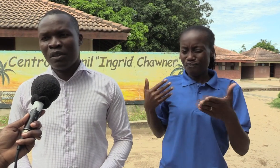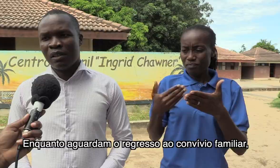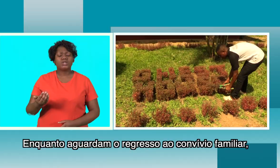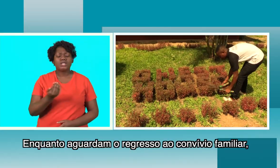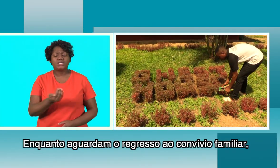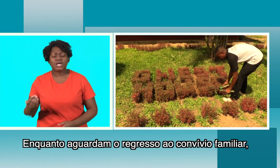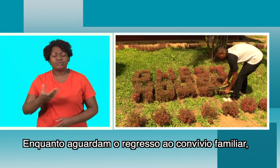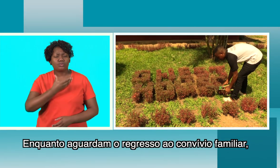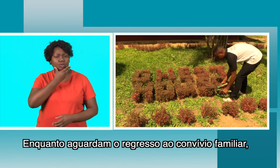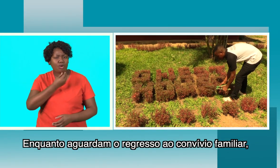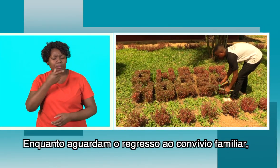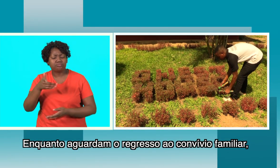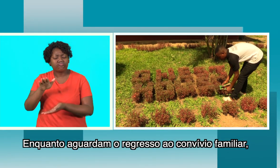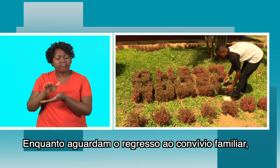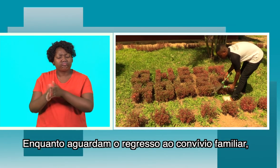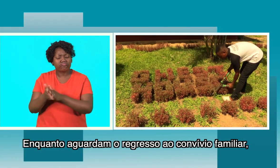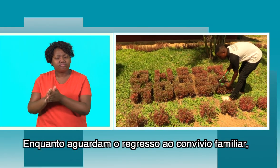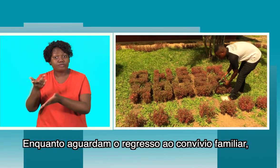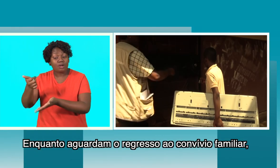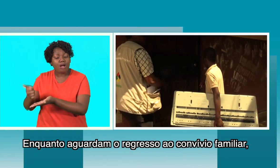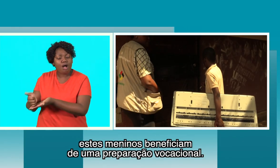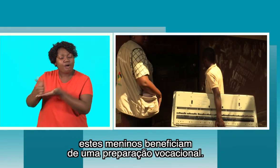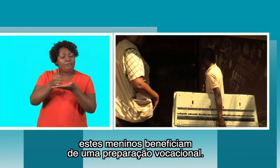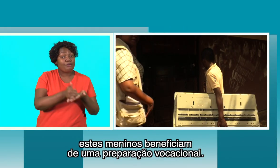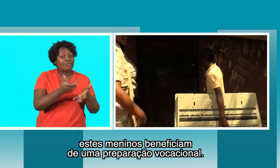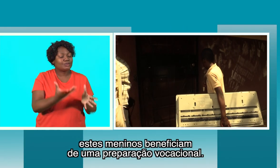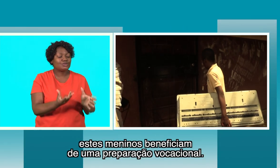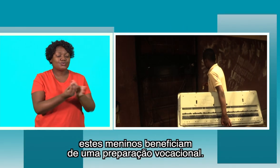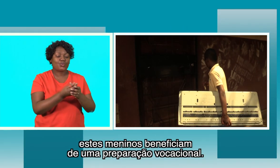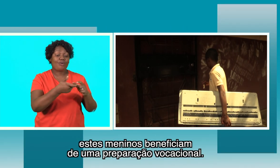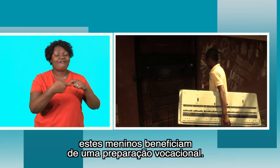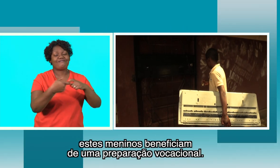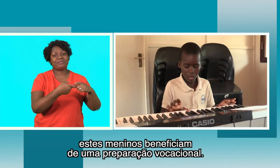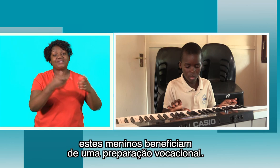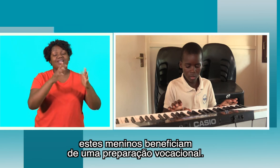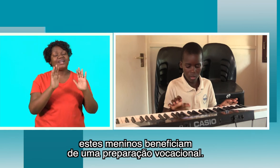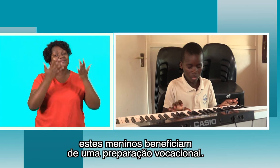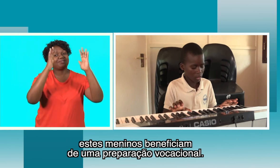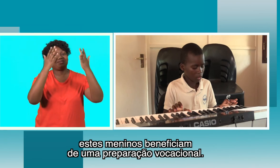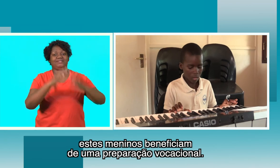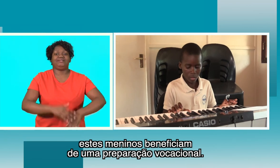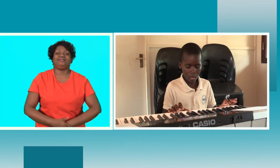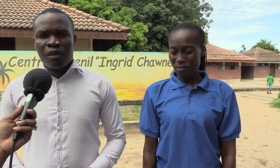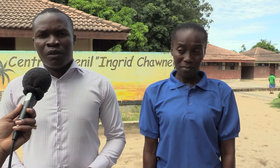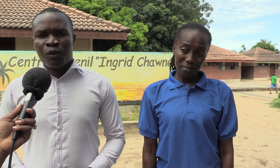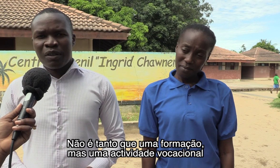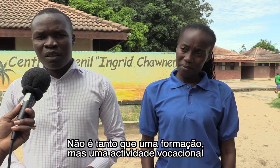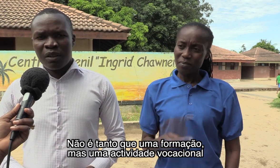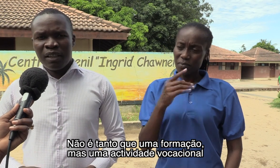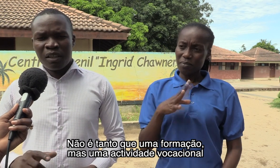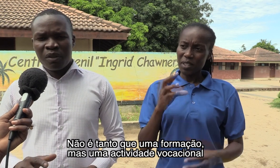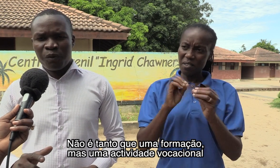Enquanto aguardam o regresso ao convívio familiar, estes meninos beneficiam de uma preparação vocacional.